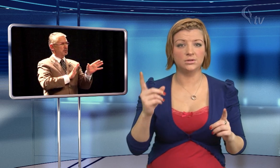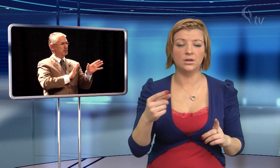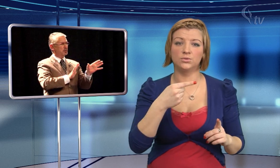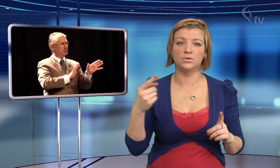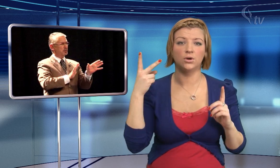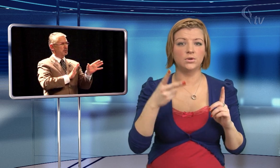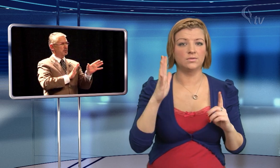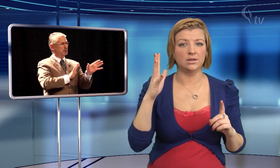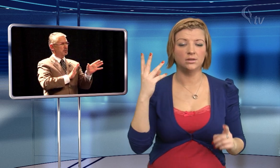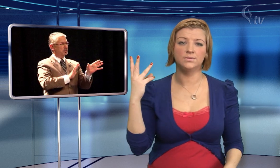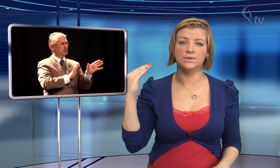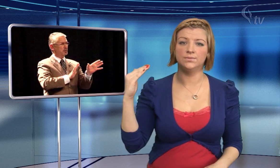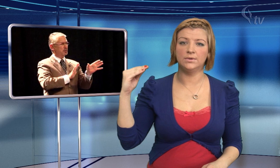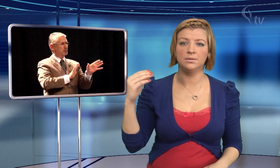Uueks VFD presidendiks aastateks